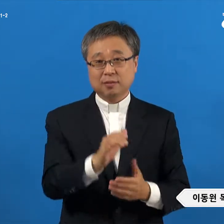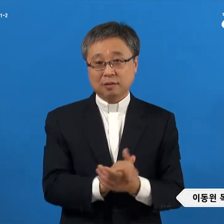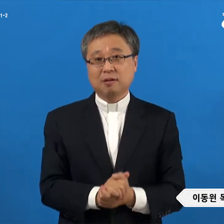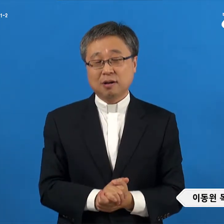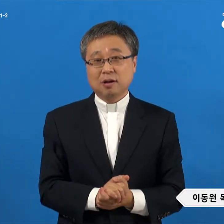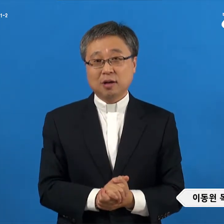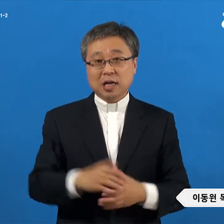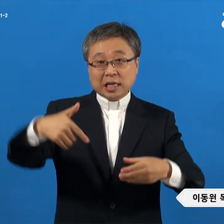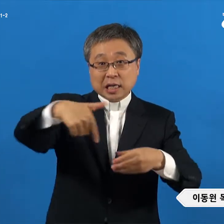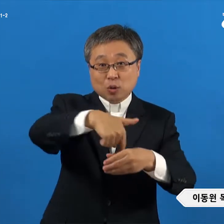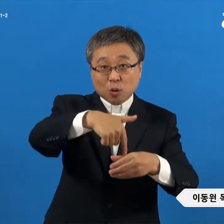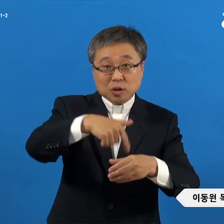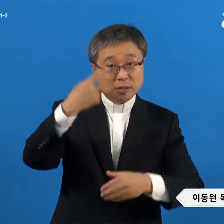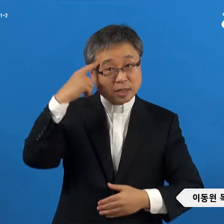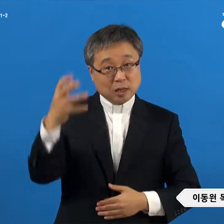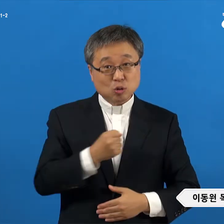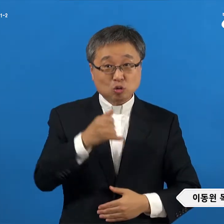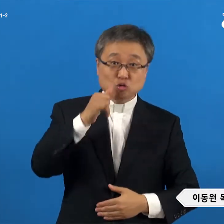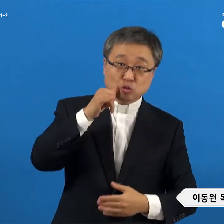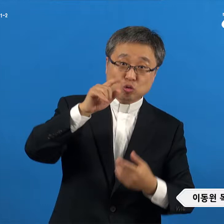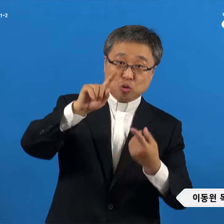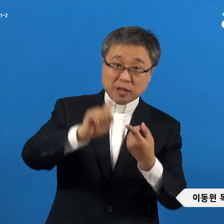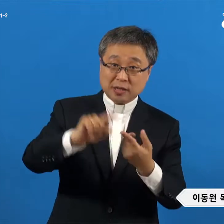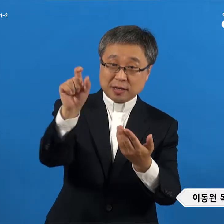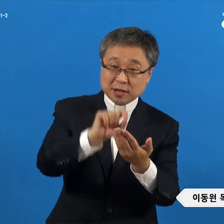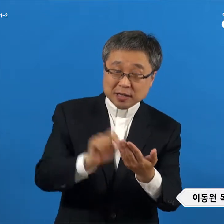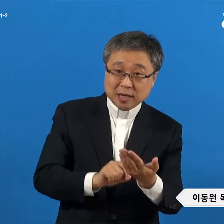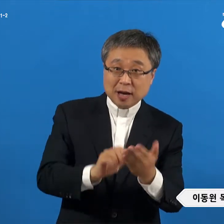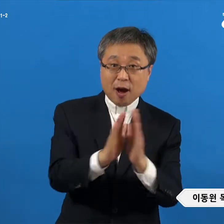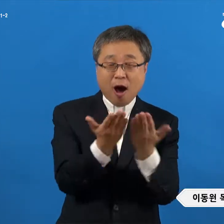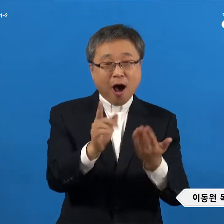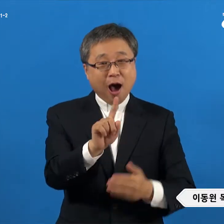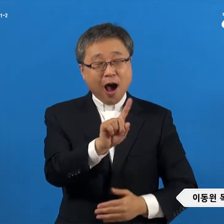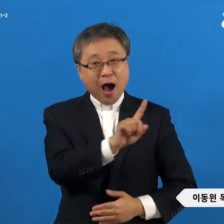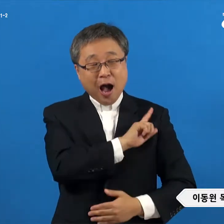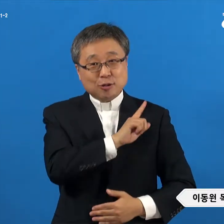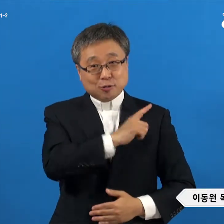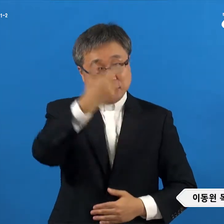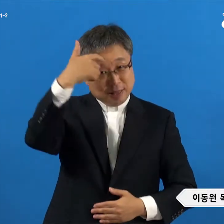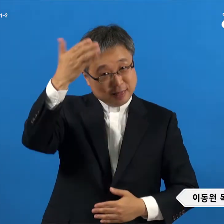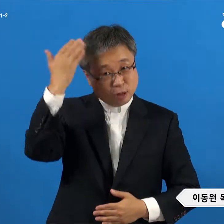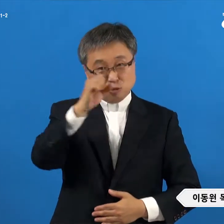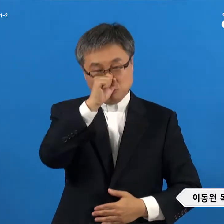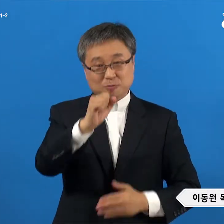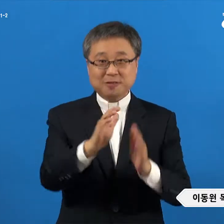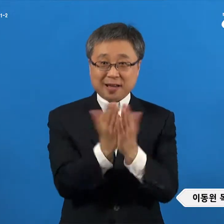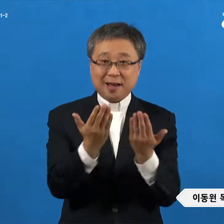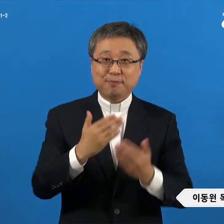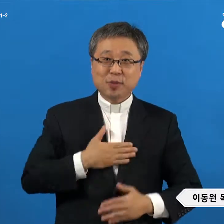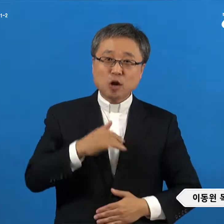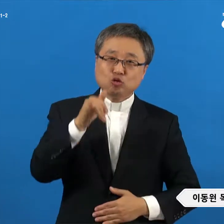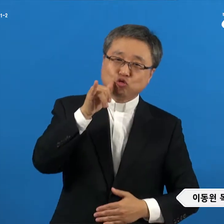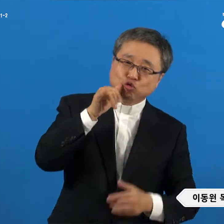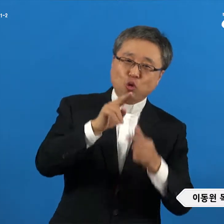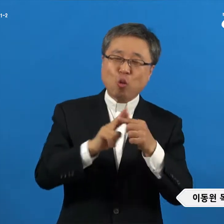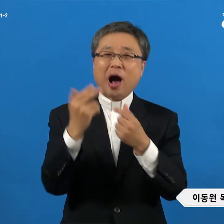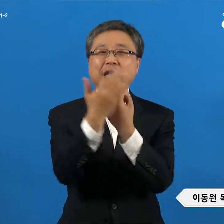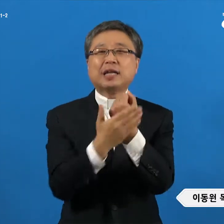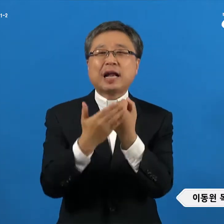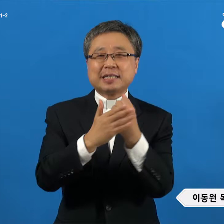기독교적 관점에서 중독에 대해 쓰여진 책 가운데 아주 클래식한 책으로 중독과 은혜라는 책이 있습니다. 중독과